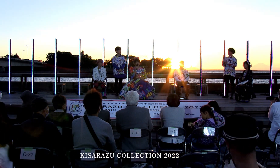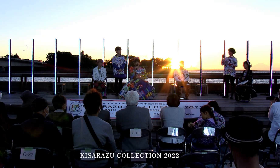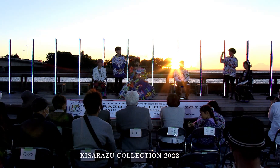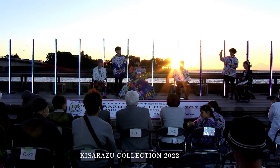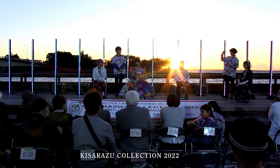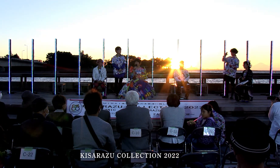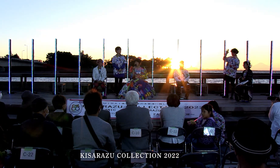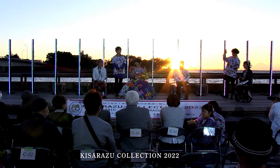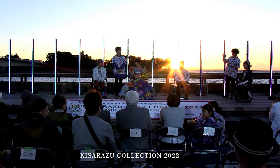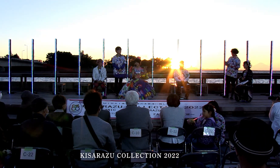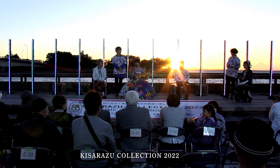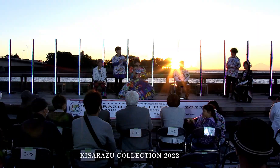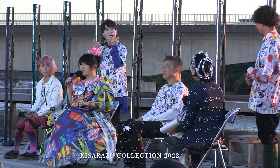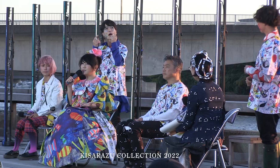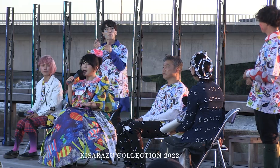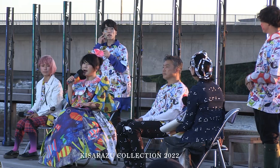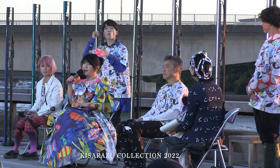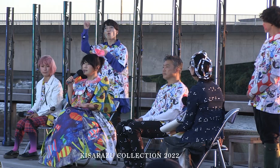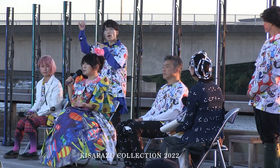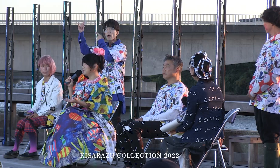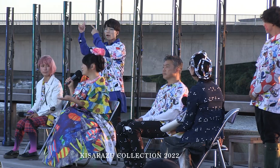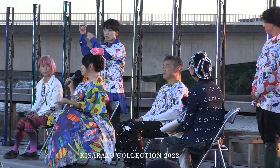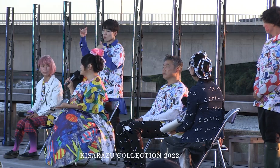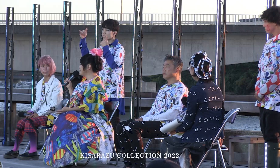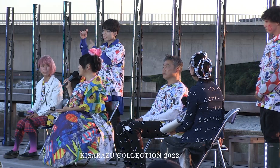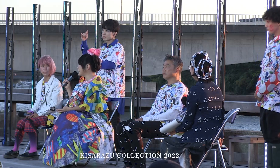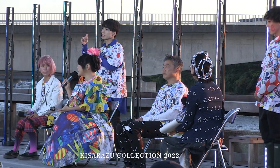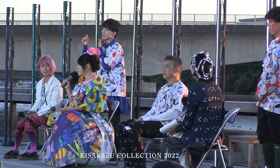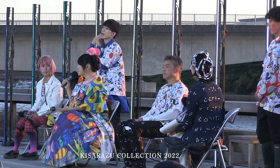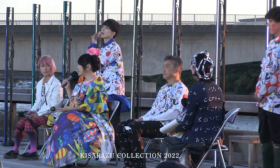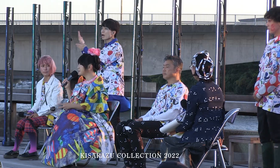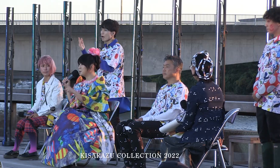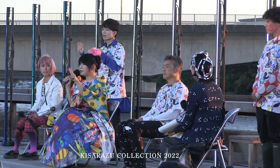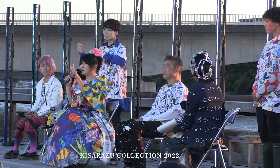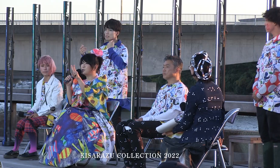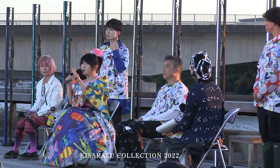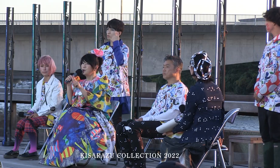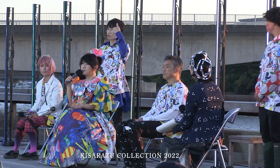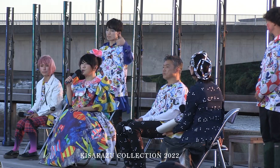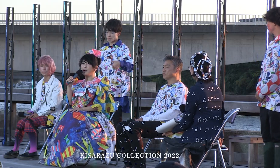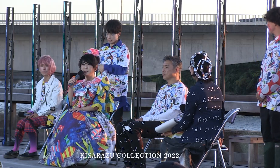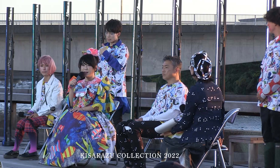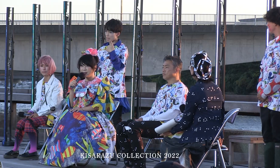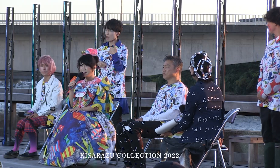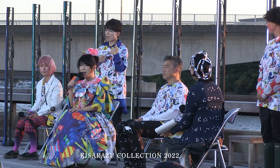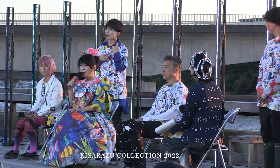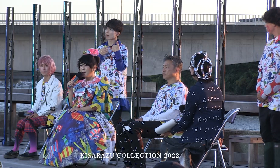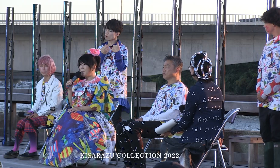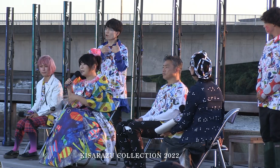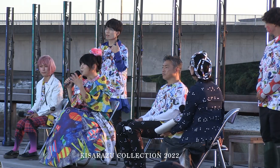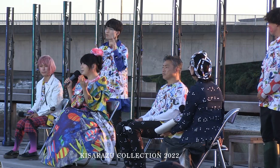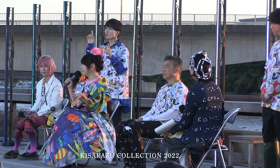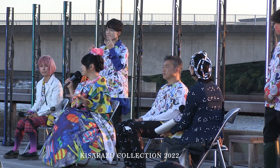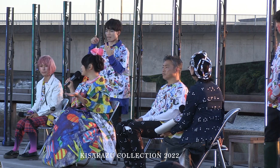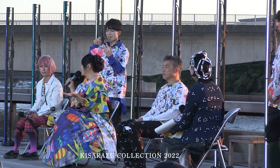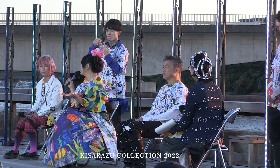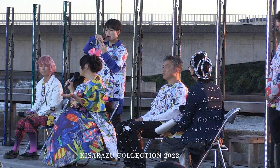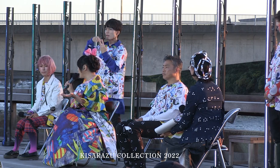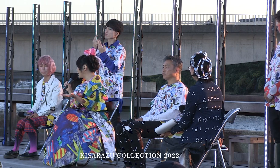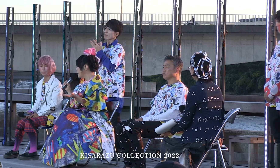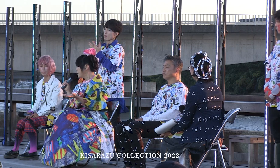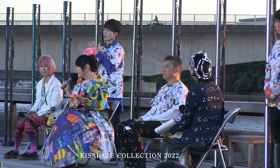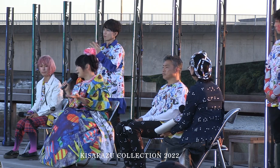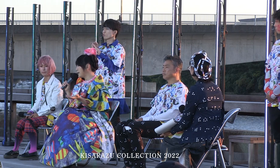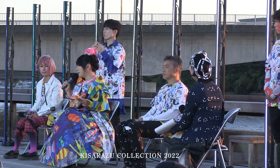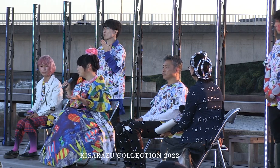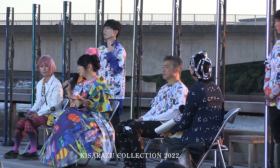りあの親の人生で生きるか自分の人生かってすごくいつも二択の小学生でした。勉強が手につかなく